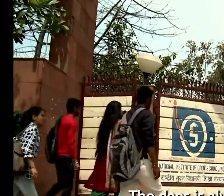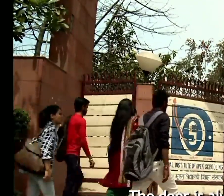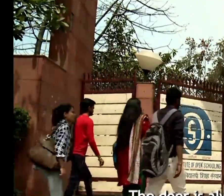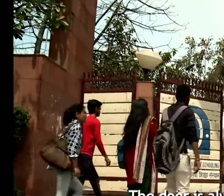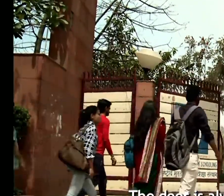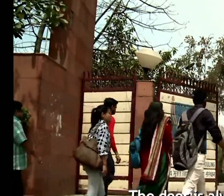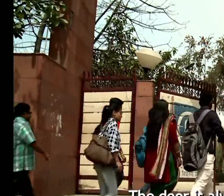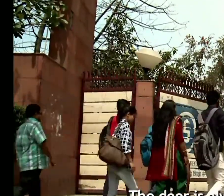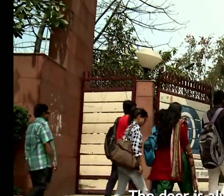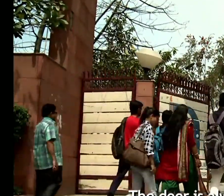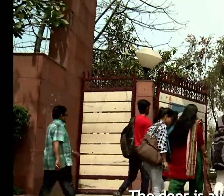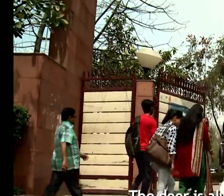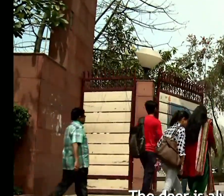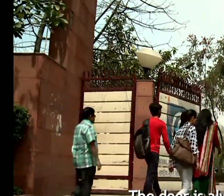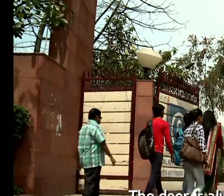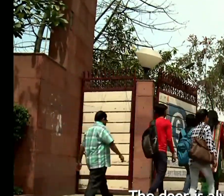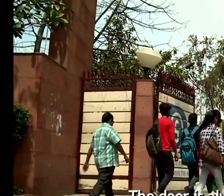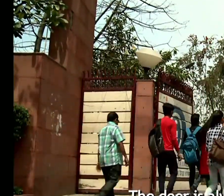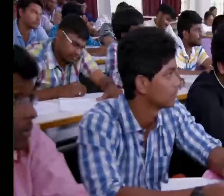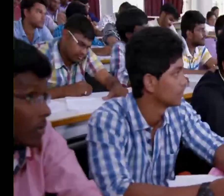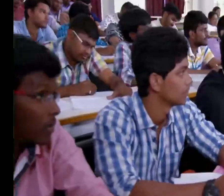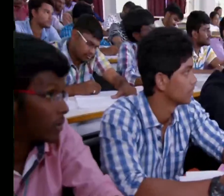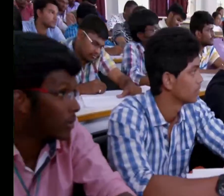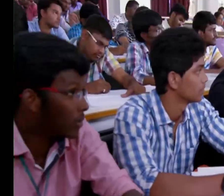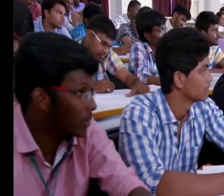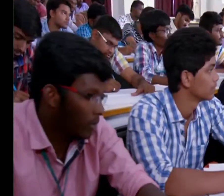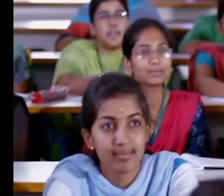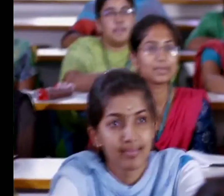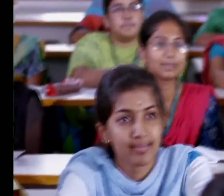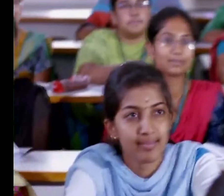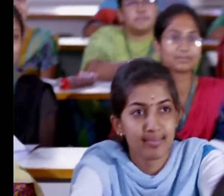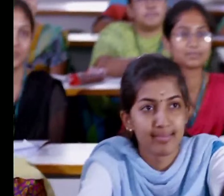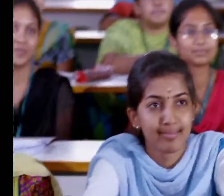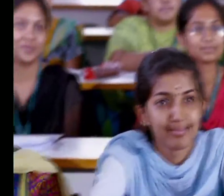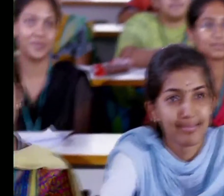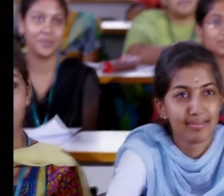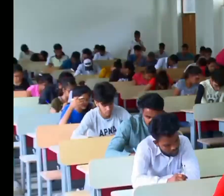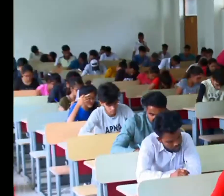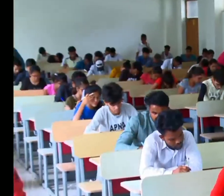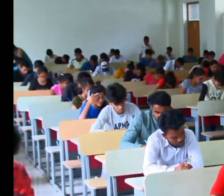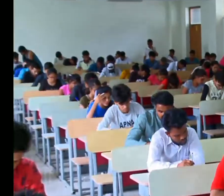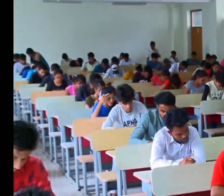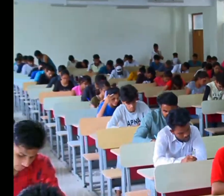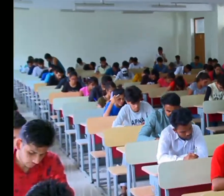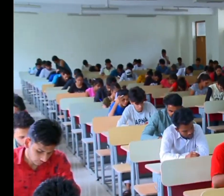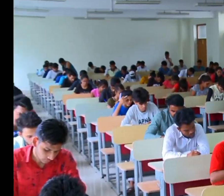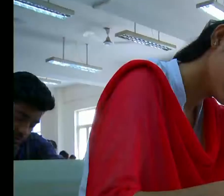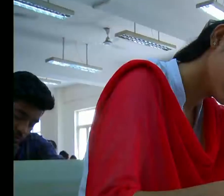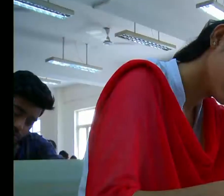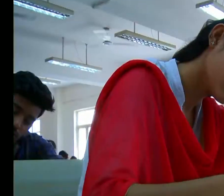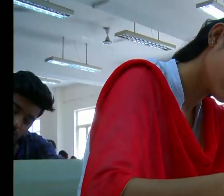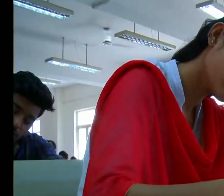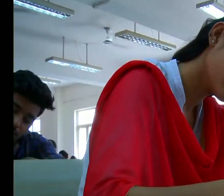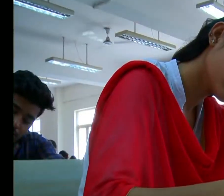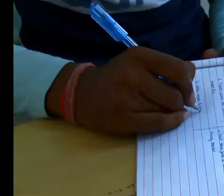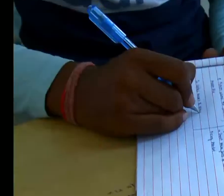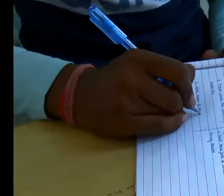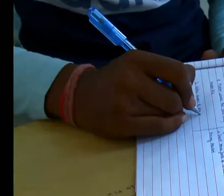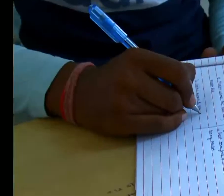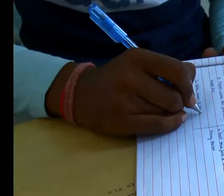सबकी खातिर। शिक्षा परीक्षा का अवसर एक बार